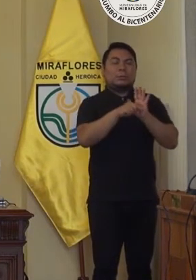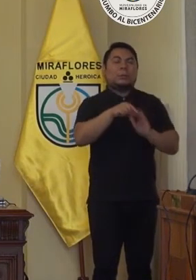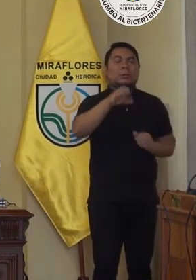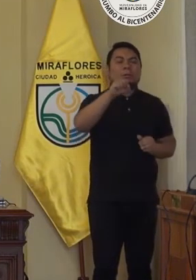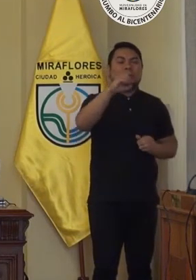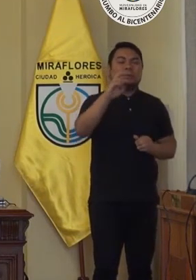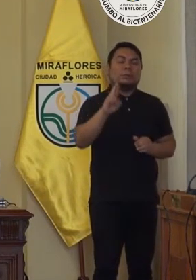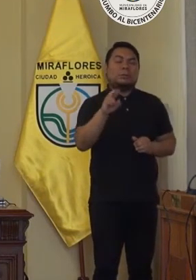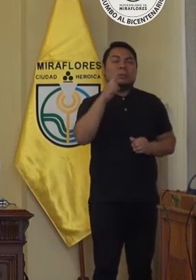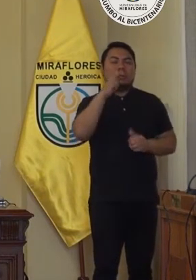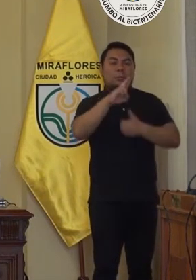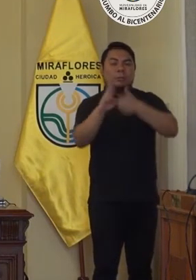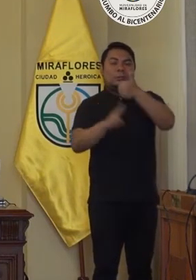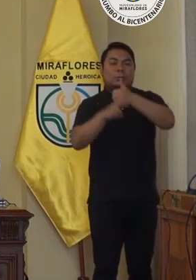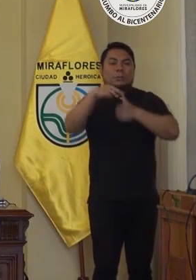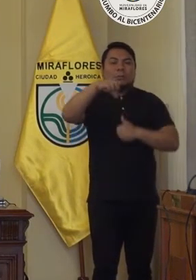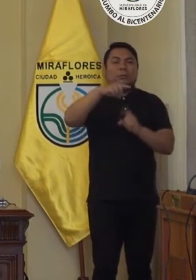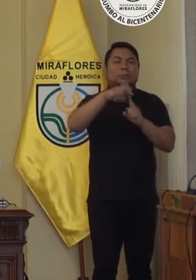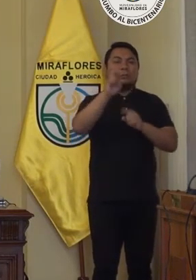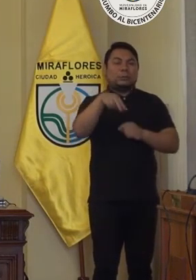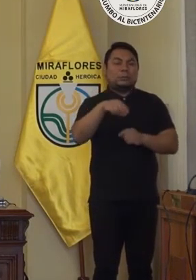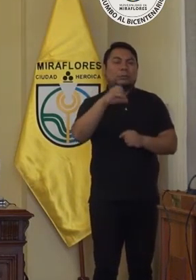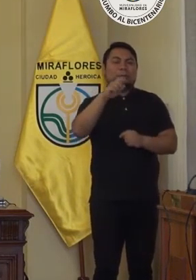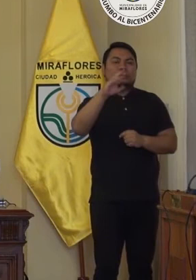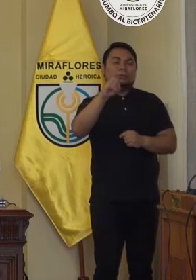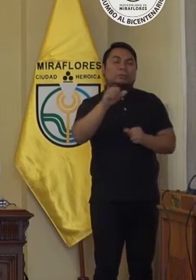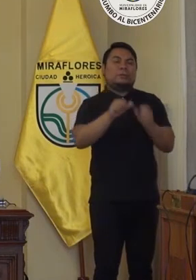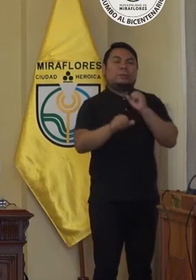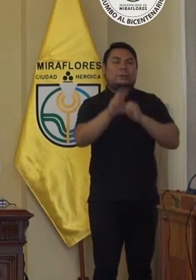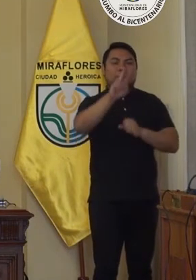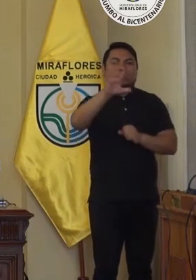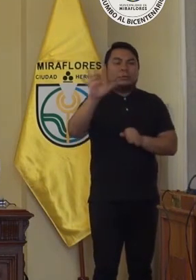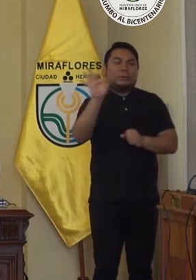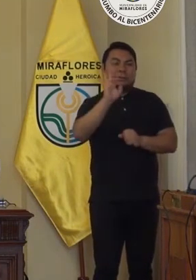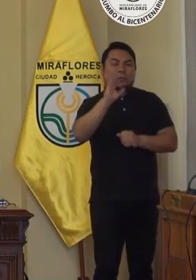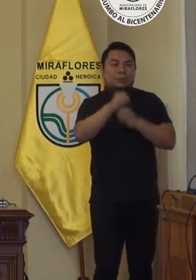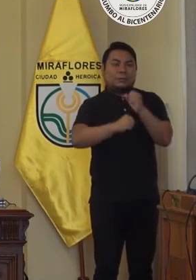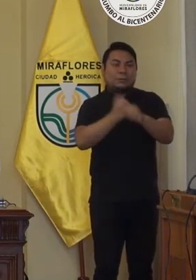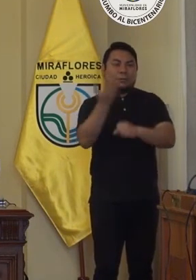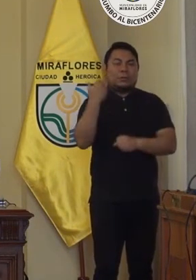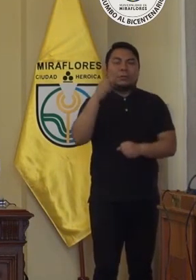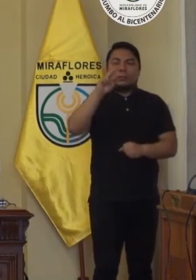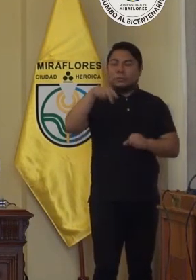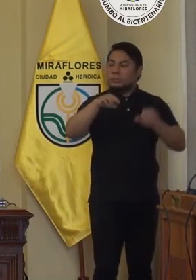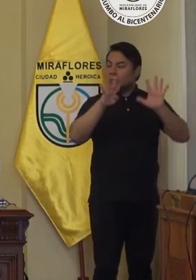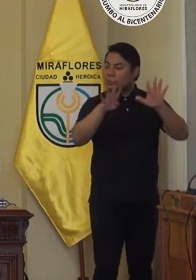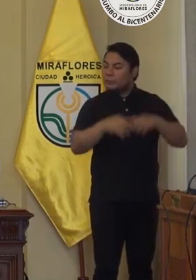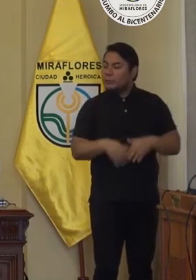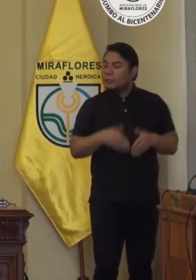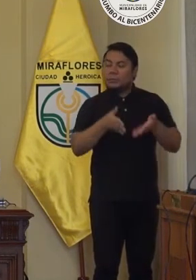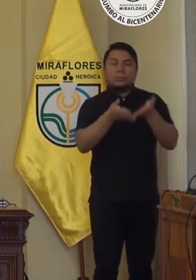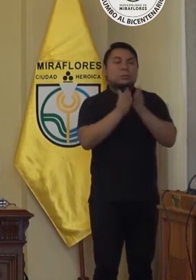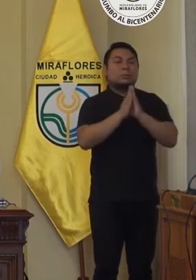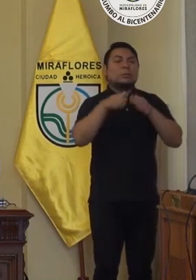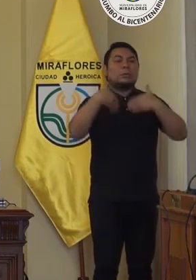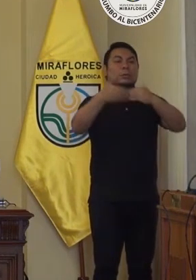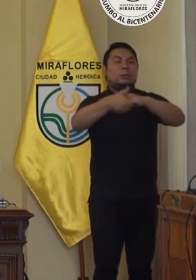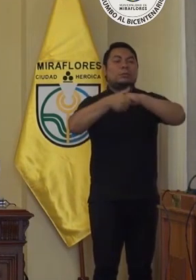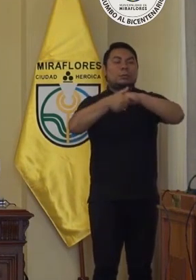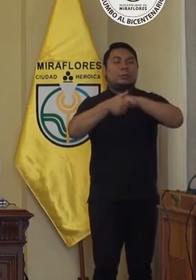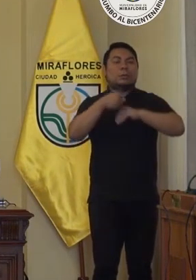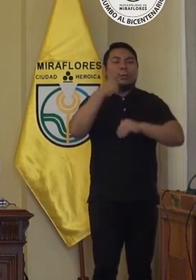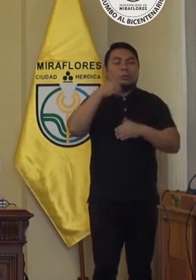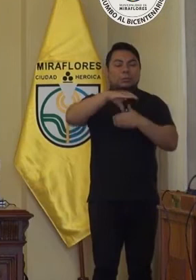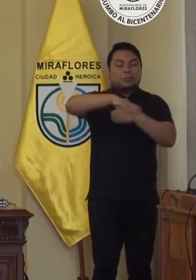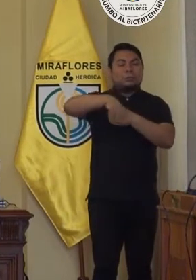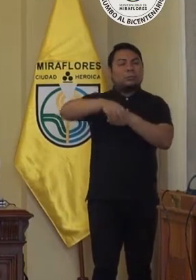005-2019-SR del regidor Martín Bustamante Castro, de fecha 25 de febrero del 2019, solicitando el saludo a los